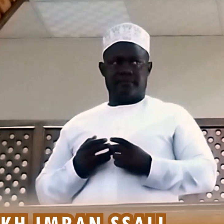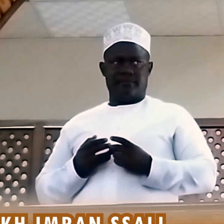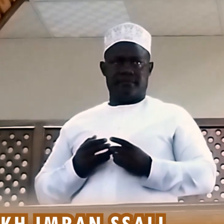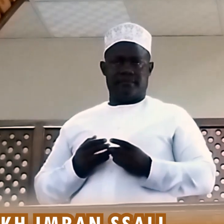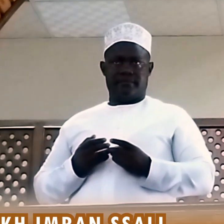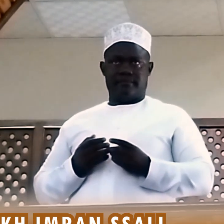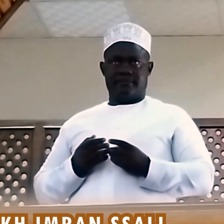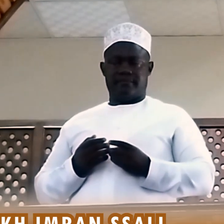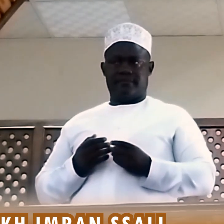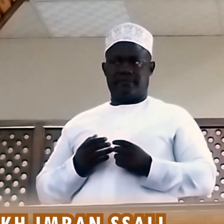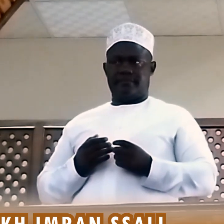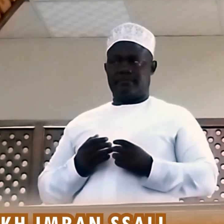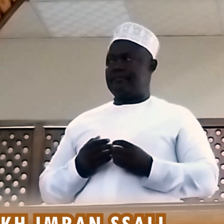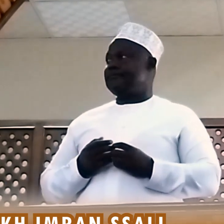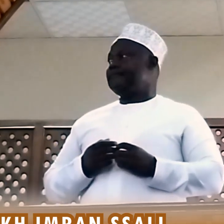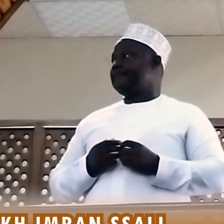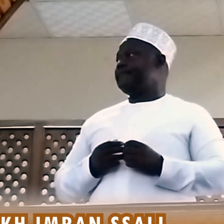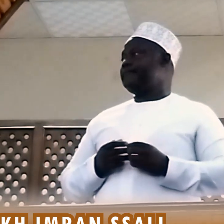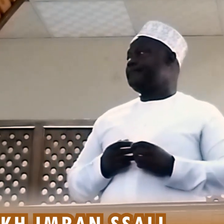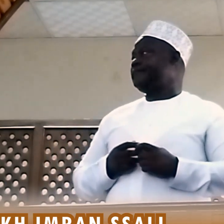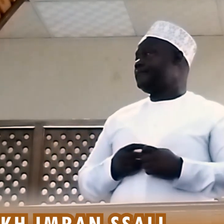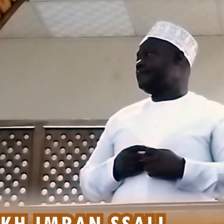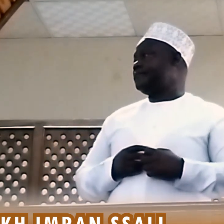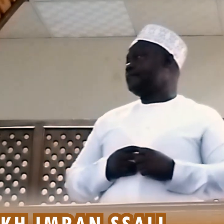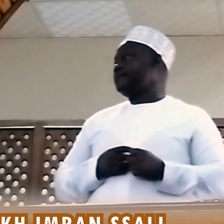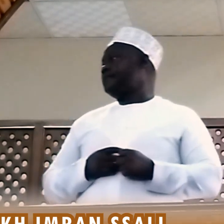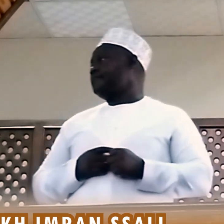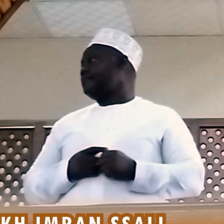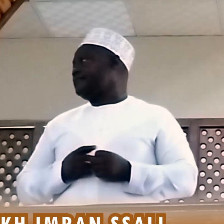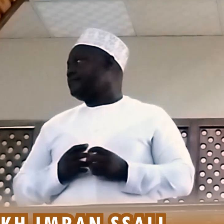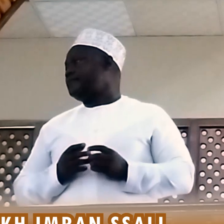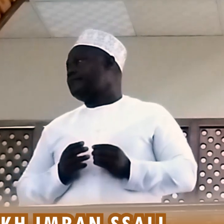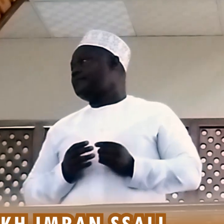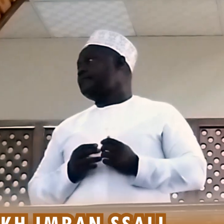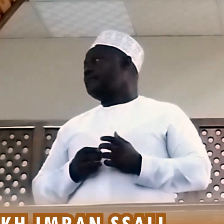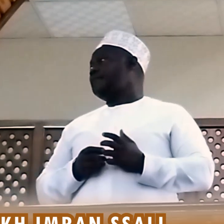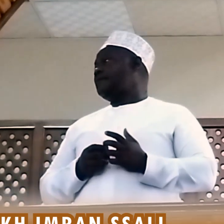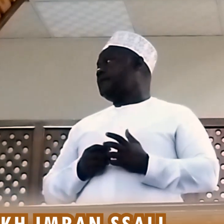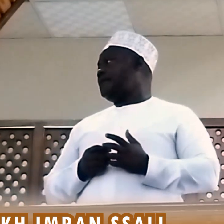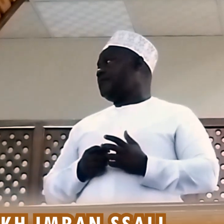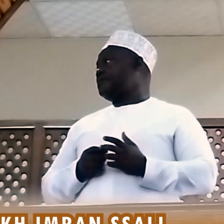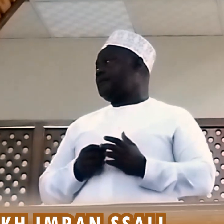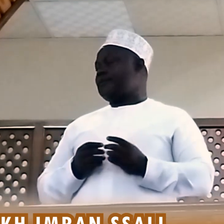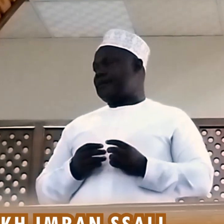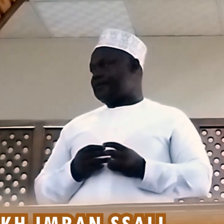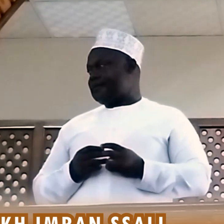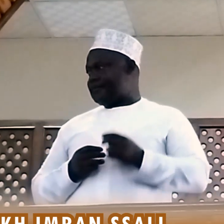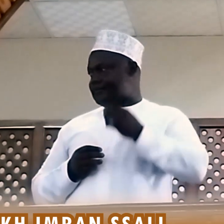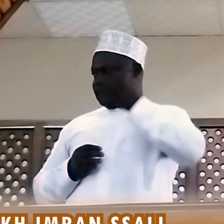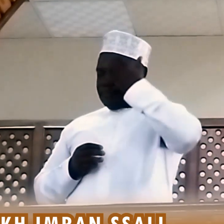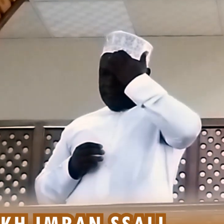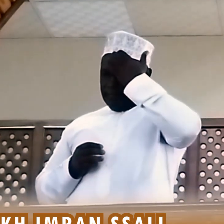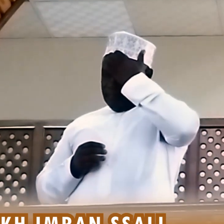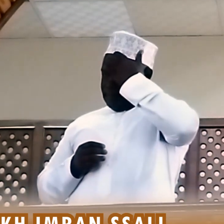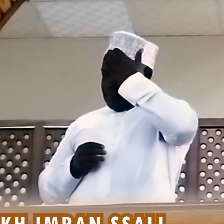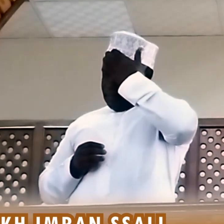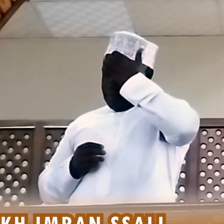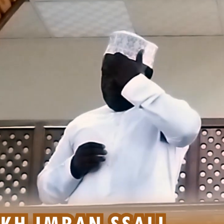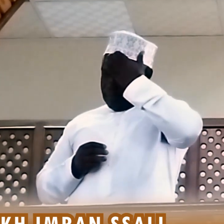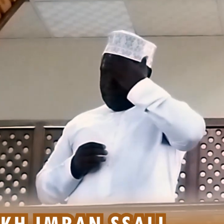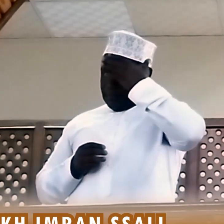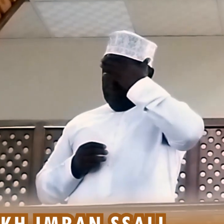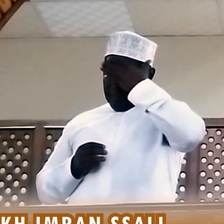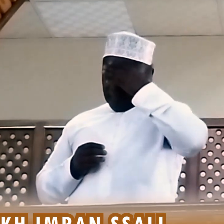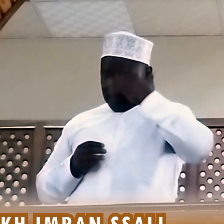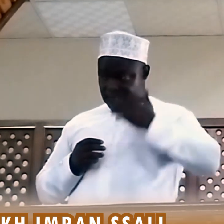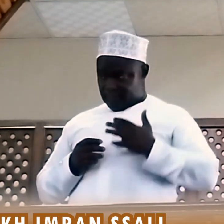وعلا مخبرا وآمرا إن الله وملائكته يصلون على النبي يا أيها الذين آمنوا